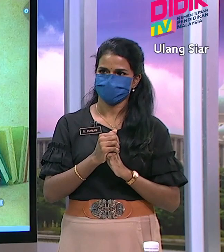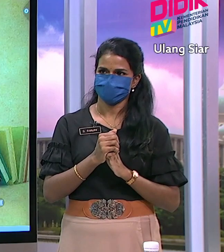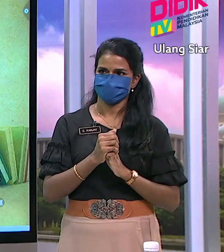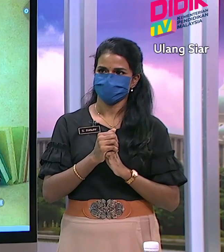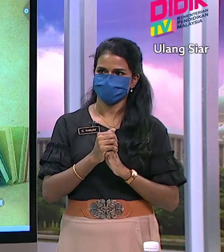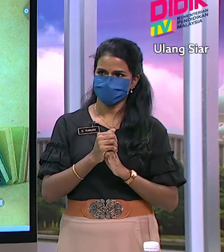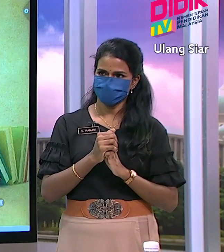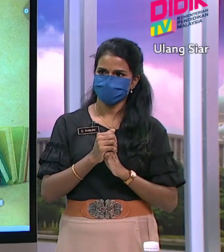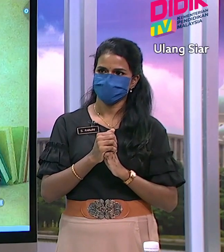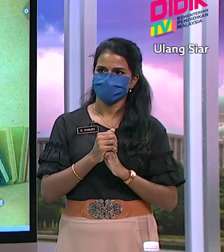Boleh?